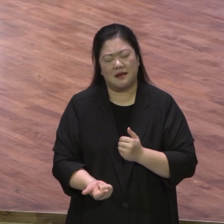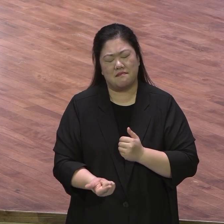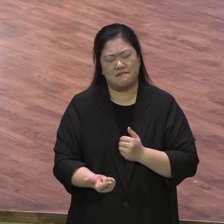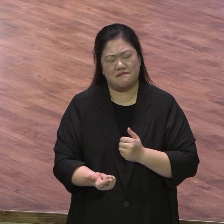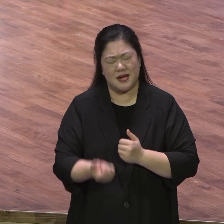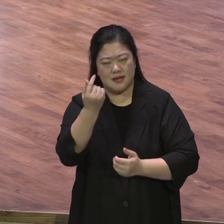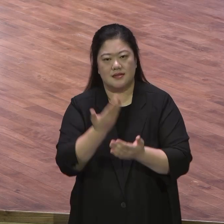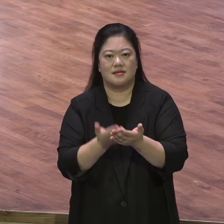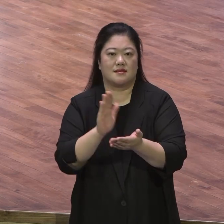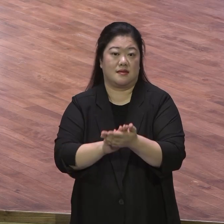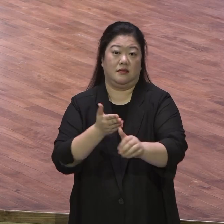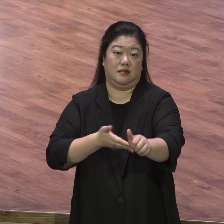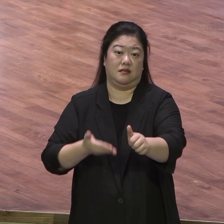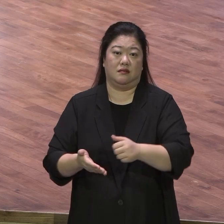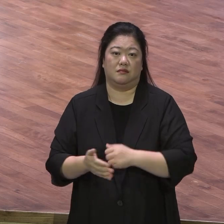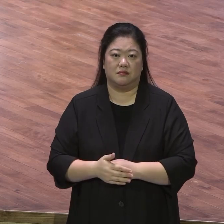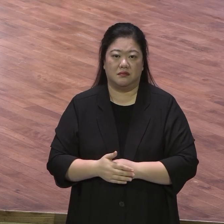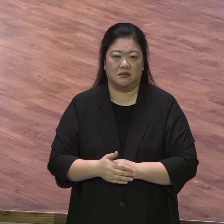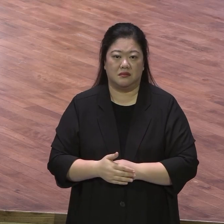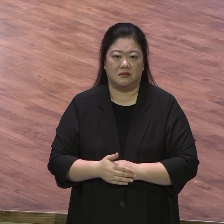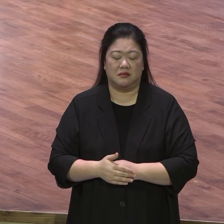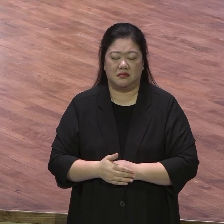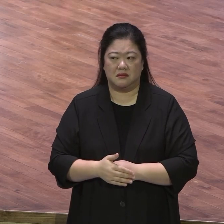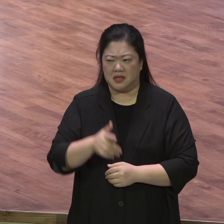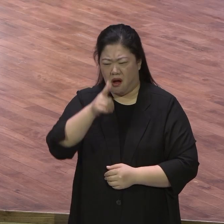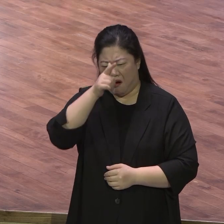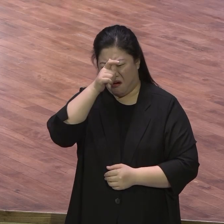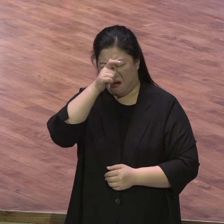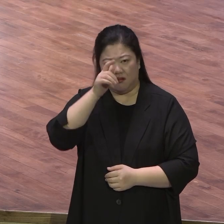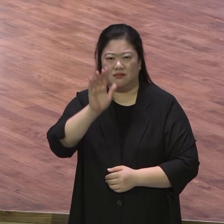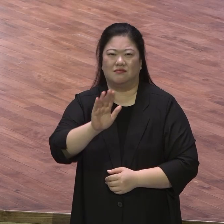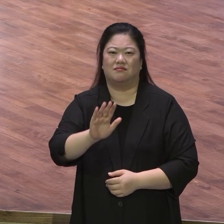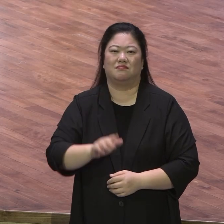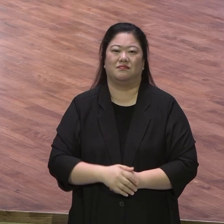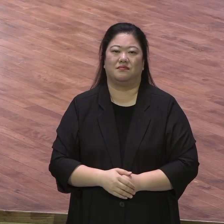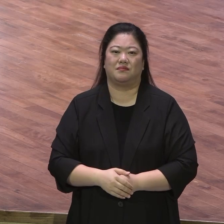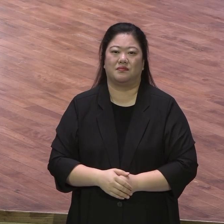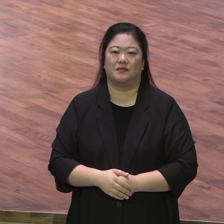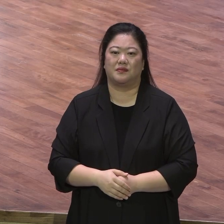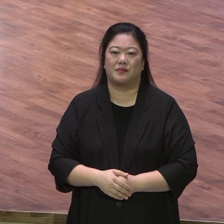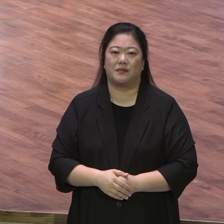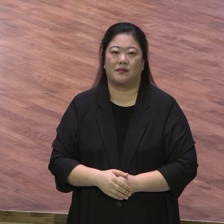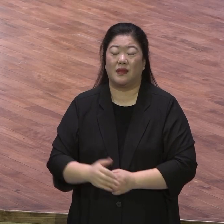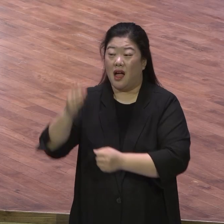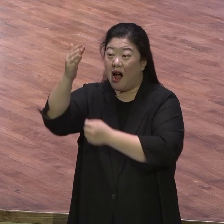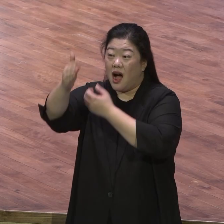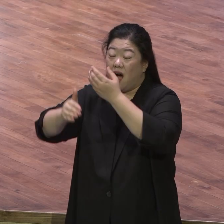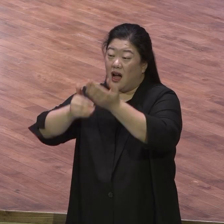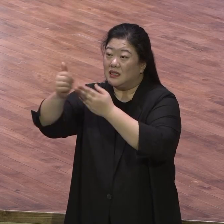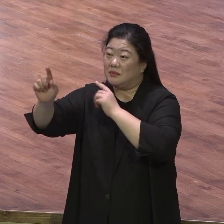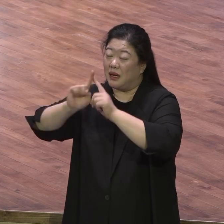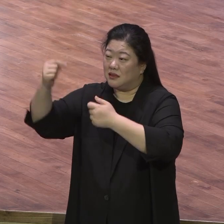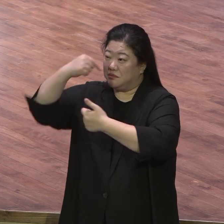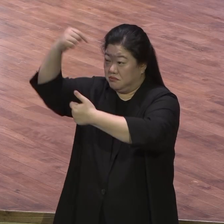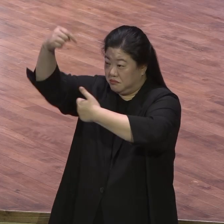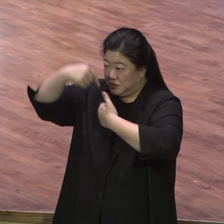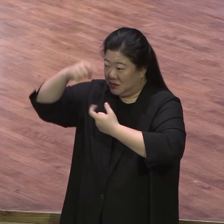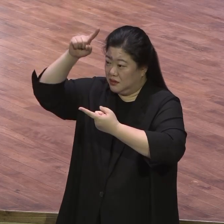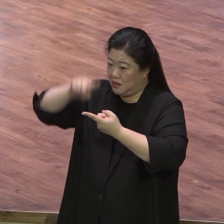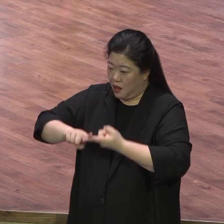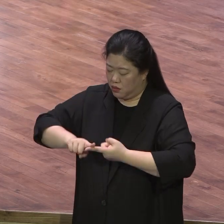그냥 아무 생각 없이 말씀에 순종하고 교회가 식인들 하면 여러분은 그냥 응답을 받고